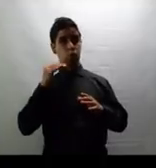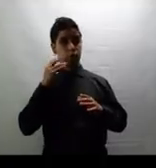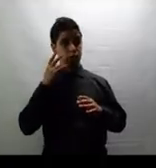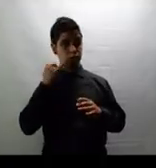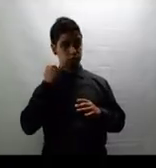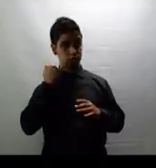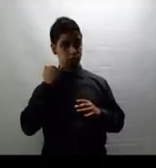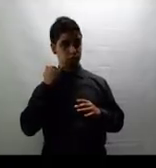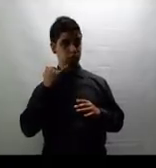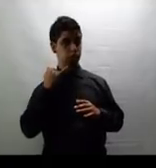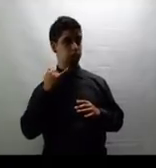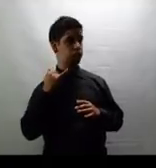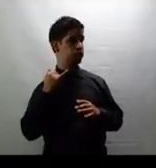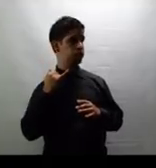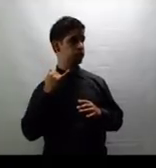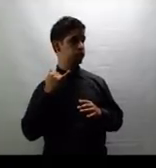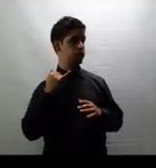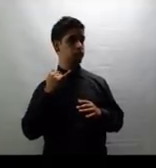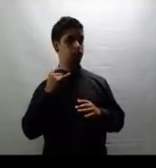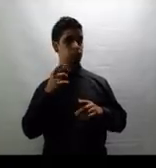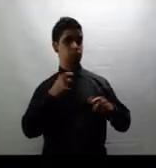te va a ser